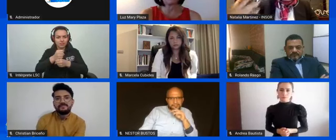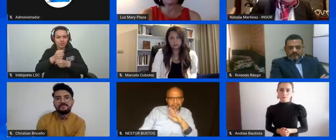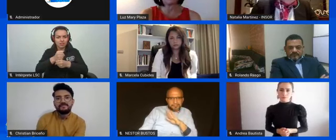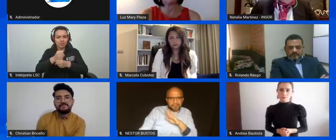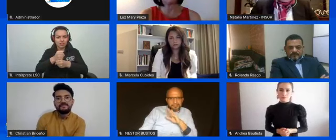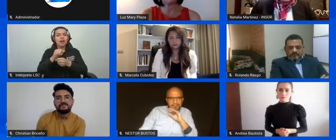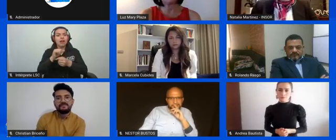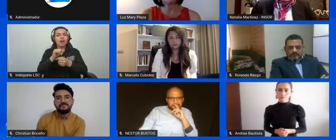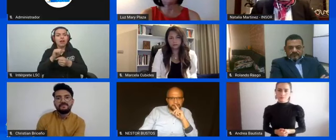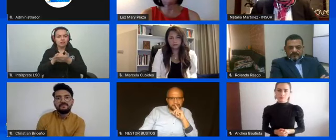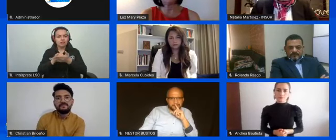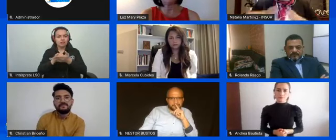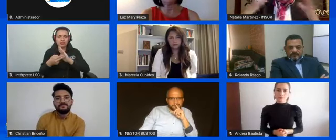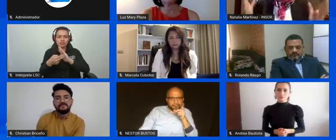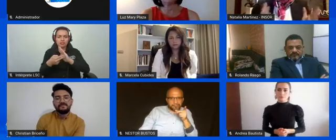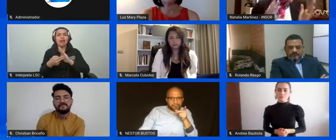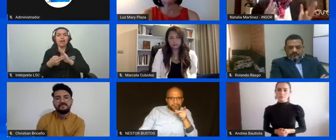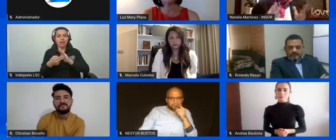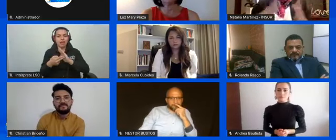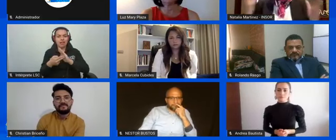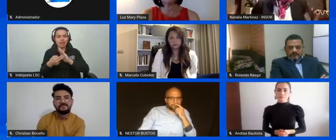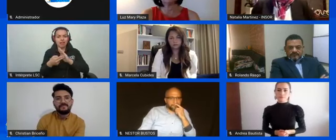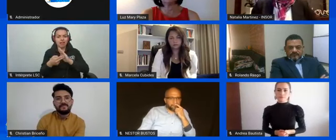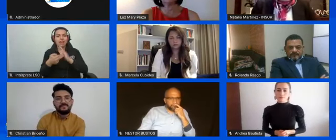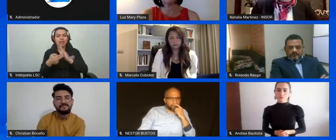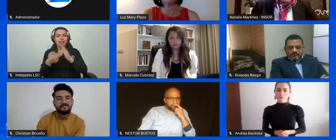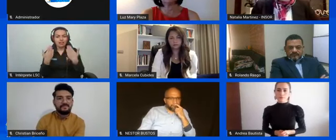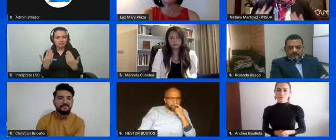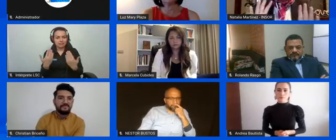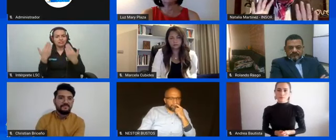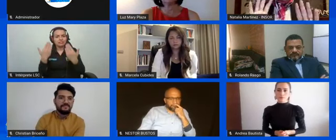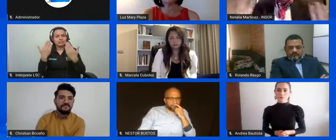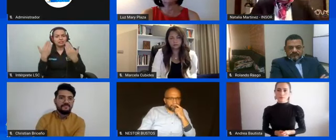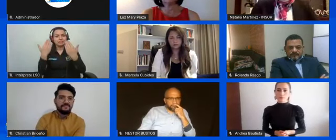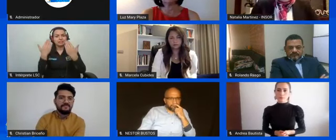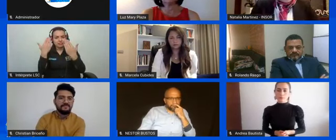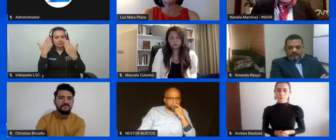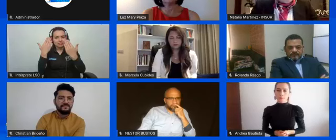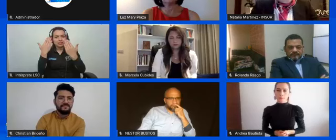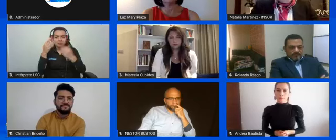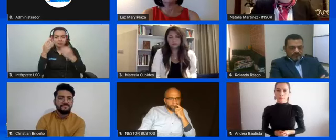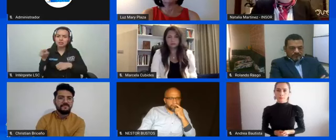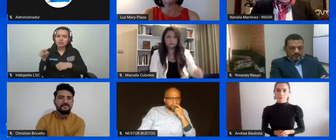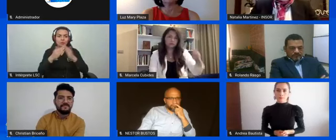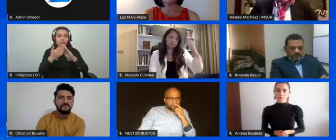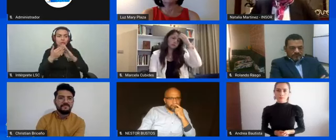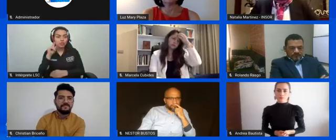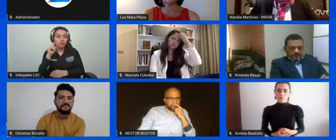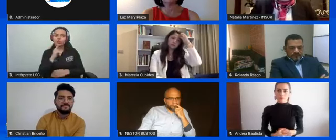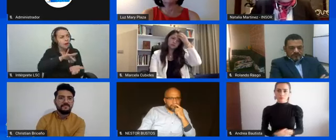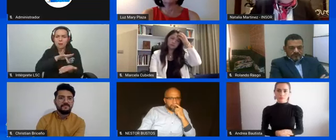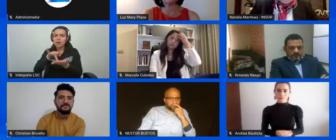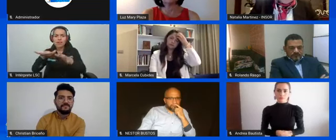la entrada de la comunidad sorda a ciertos espacios de la sociedad donde había estado marginada. Y por supuesto eso